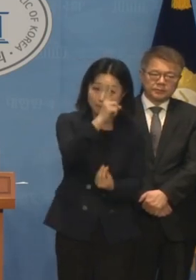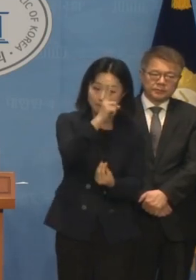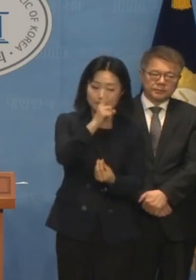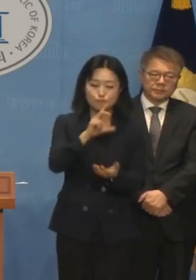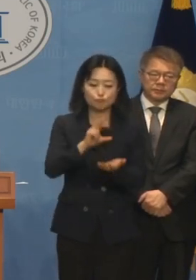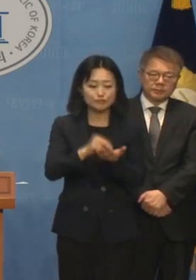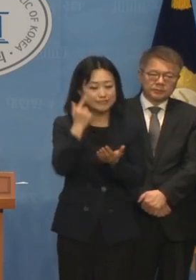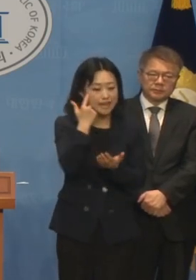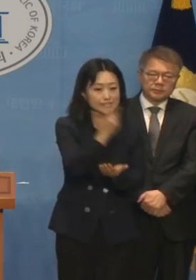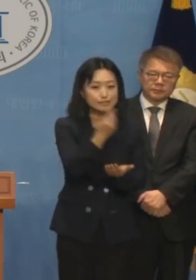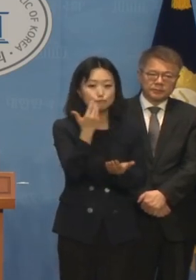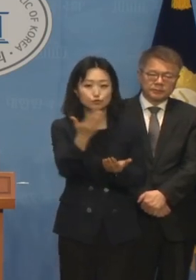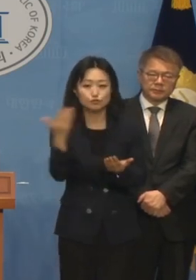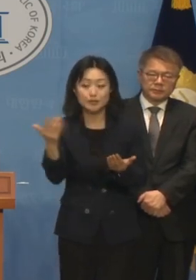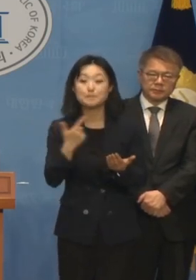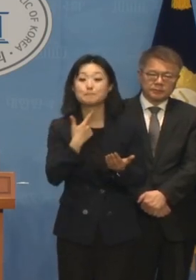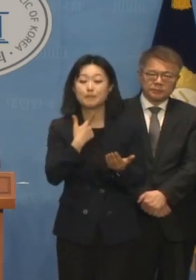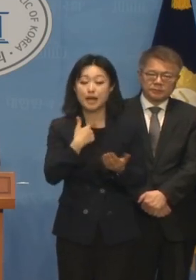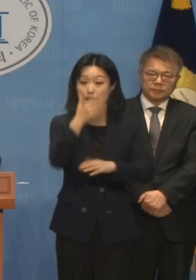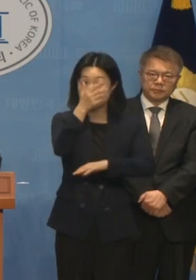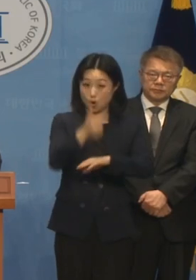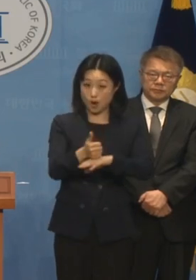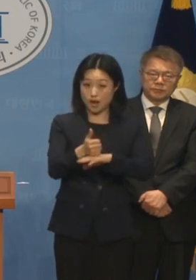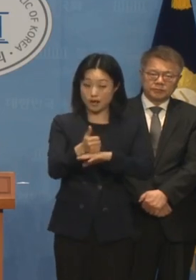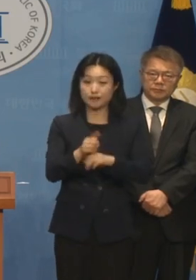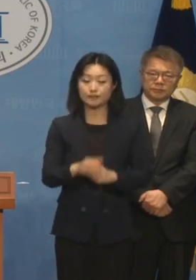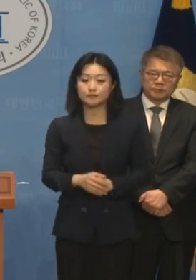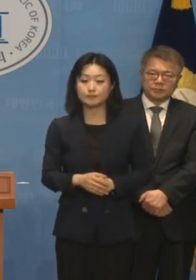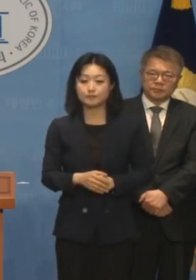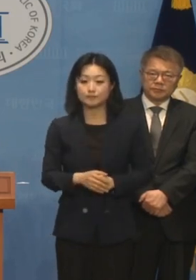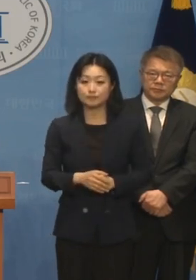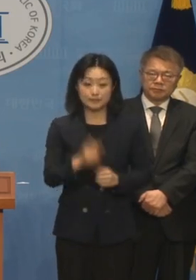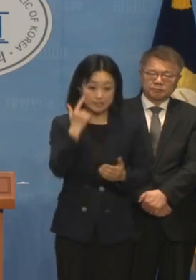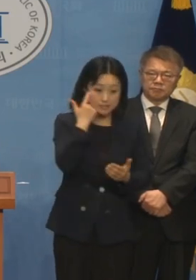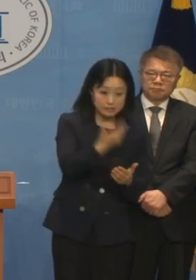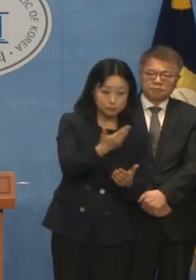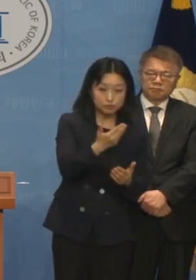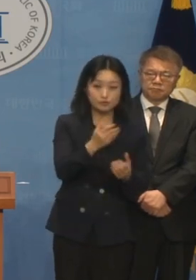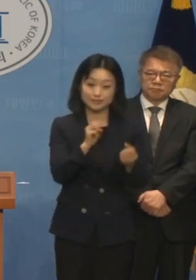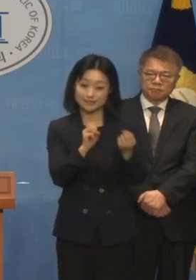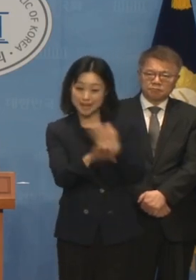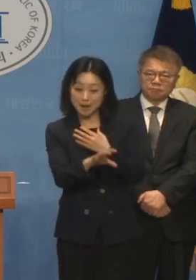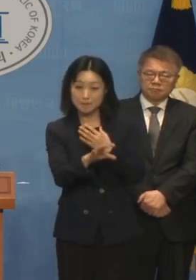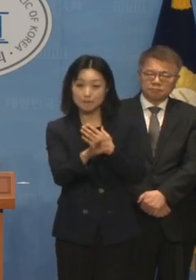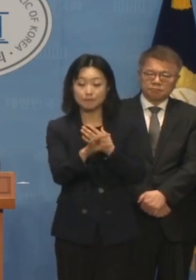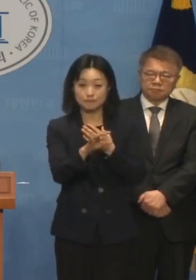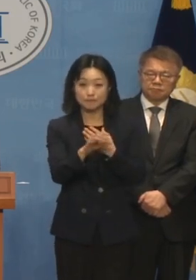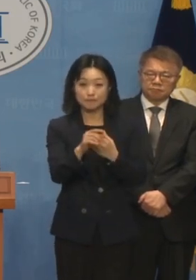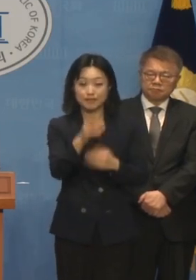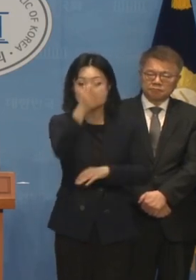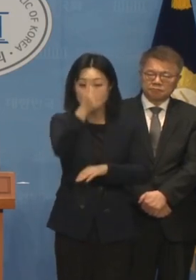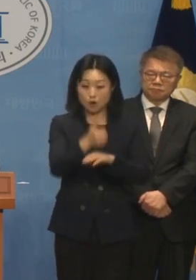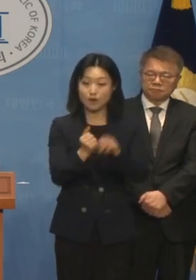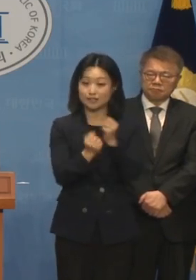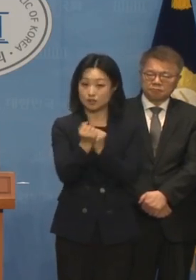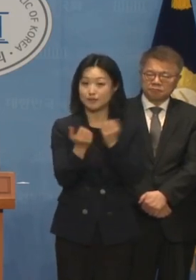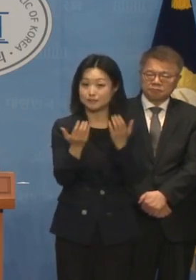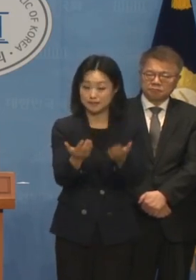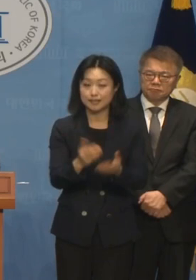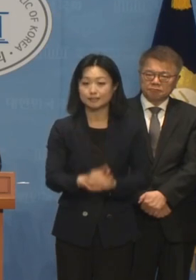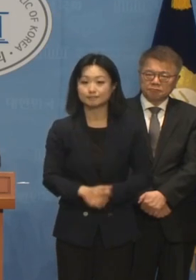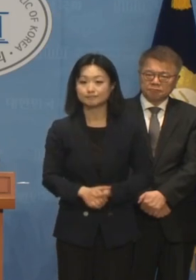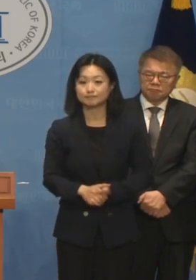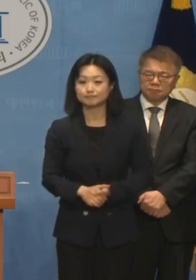포함하였습니다. 설문조사 결과 주요 의제와 부가 문항에 대한 설문 결과를